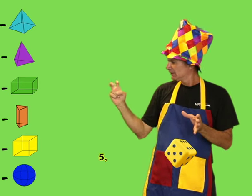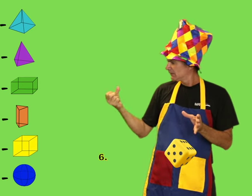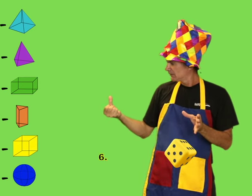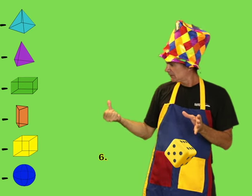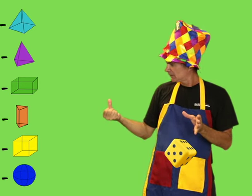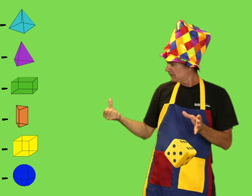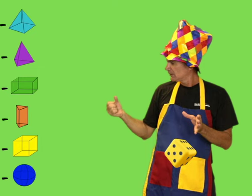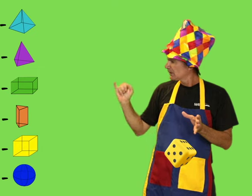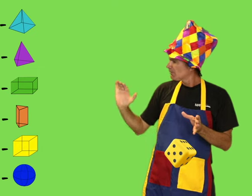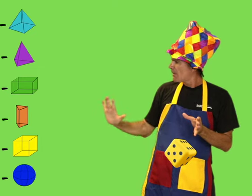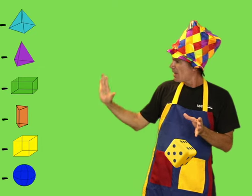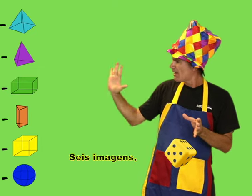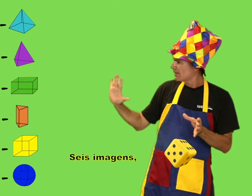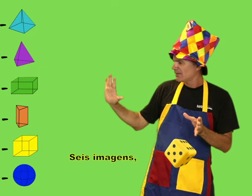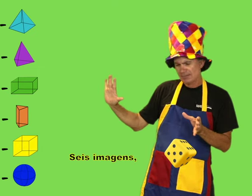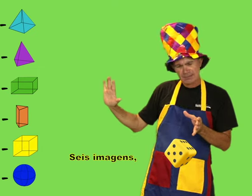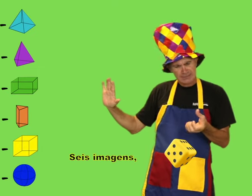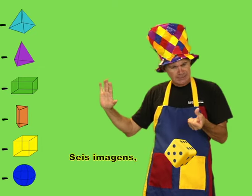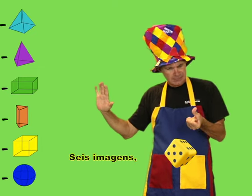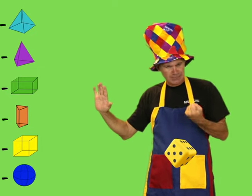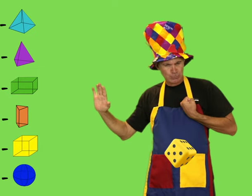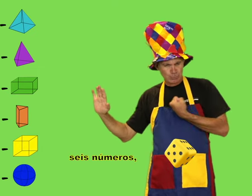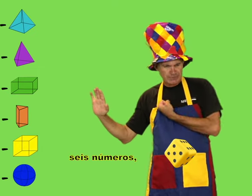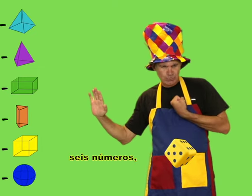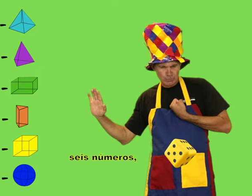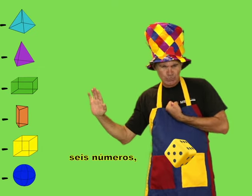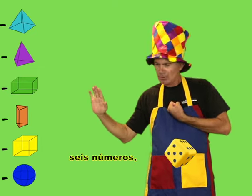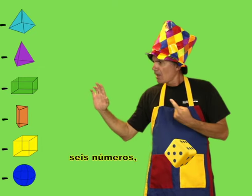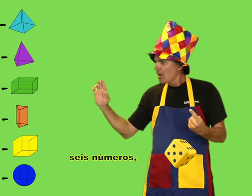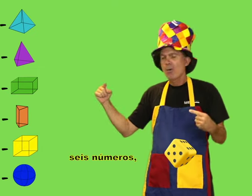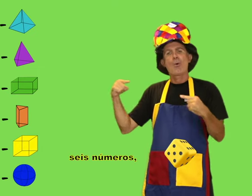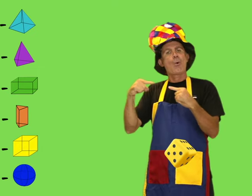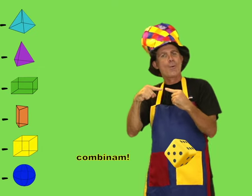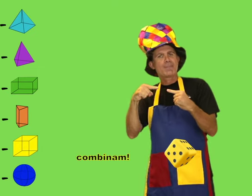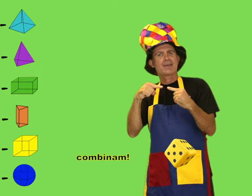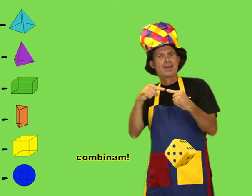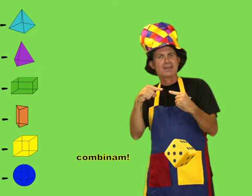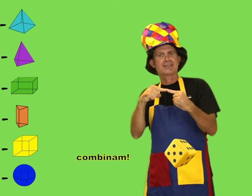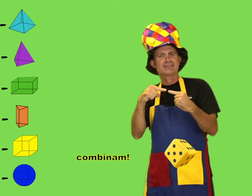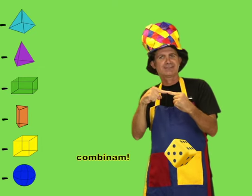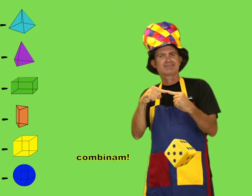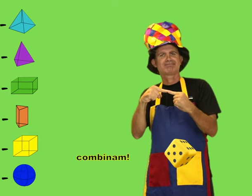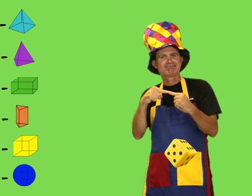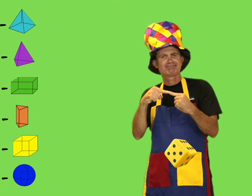cinco, seis. Seis imagens. Seis números. Combinam!